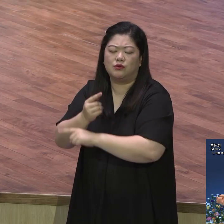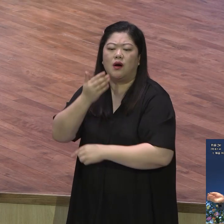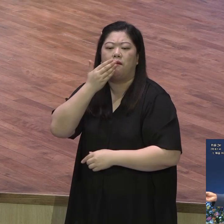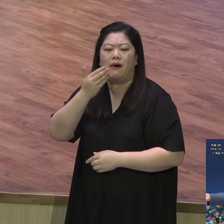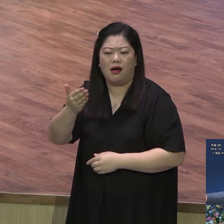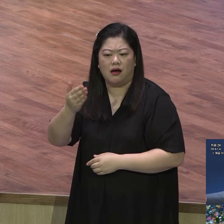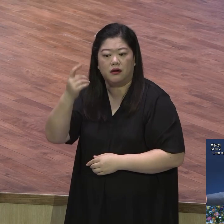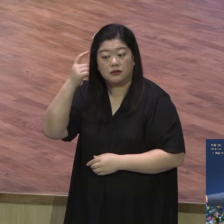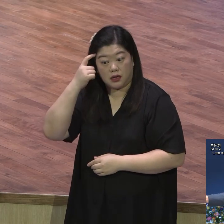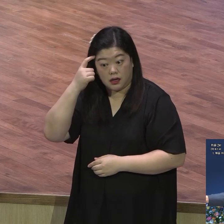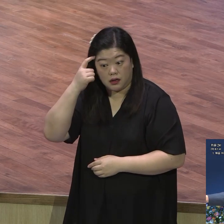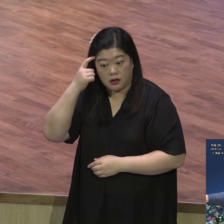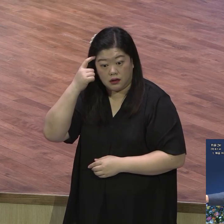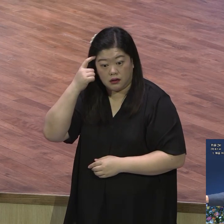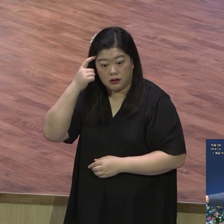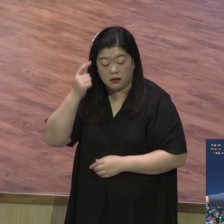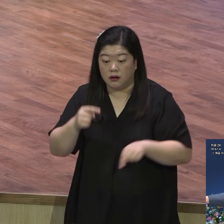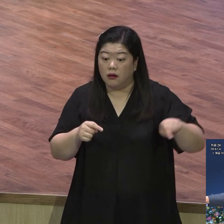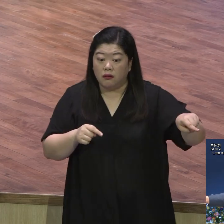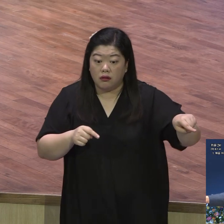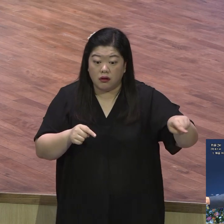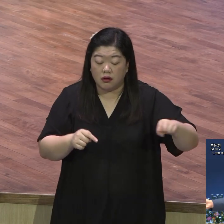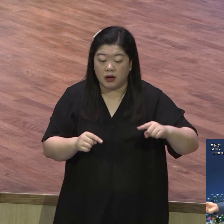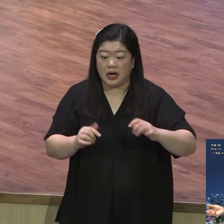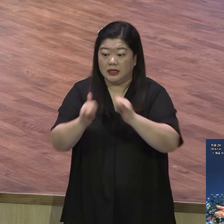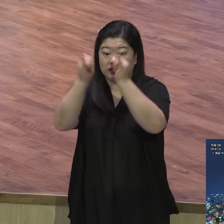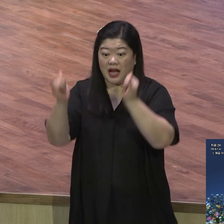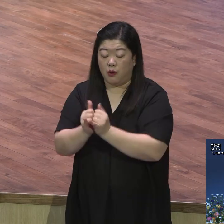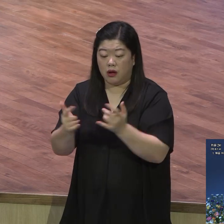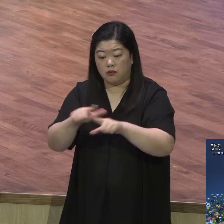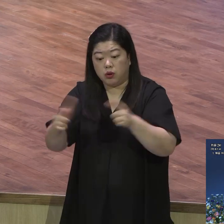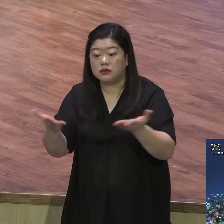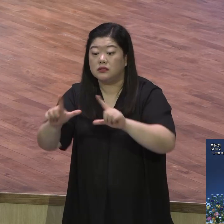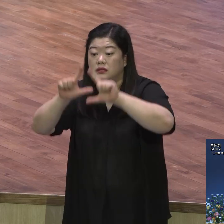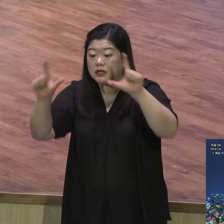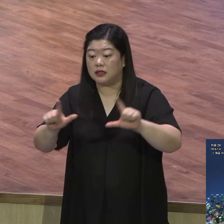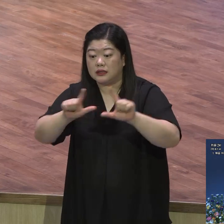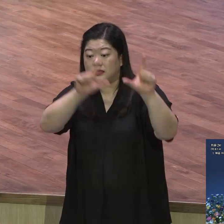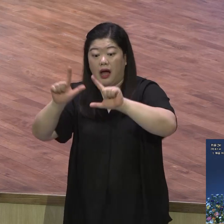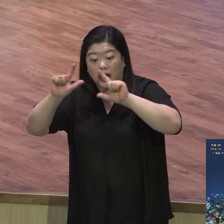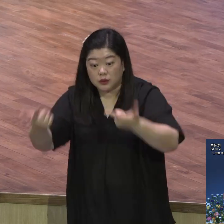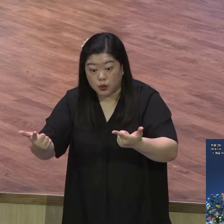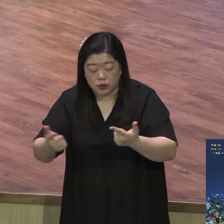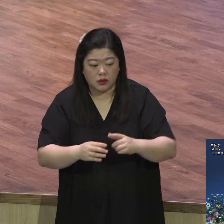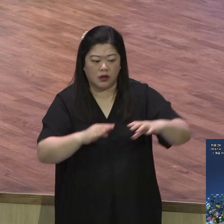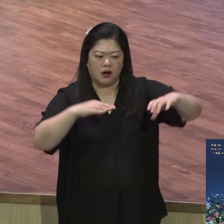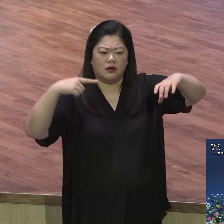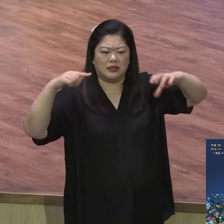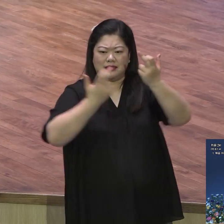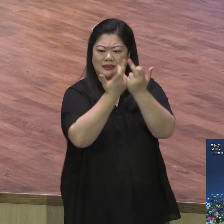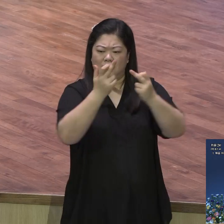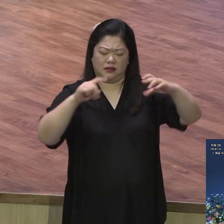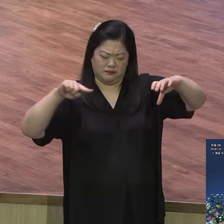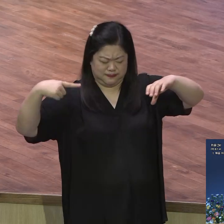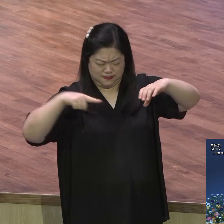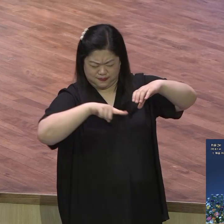아니 격리되어 가지고 동굴에 사는 사람이 이 나 환자가 어떻게 예수를 압니까 만나 본지 또 덜을 수도 없잖아요.